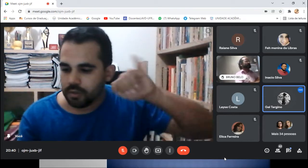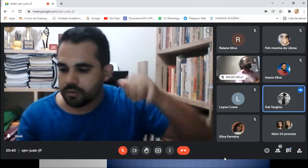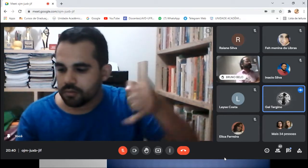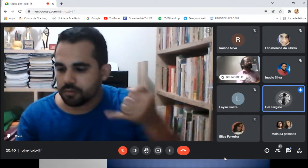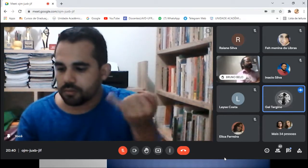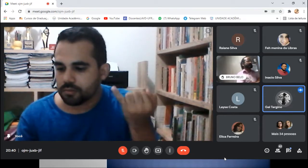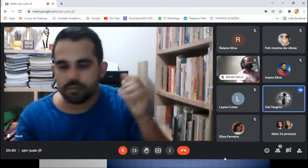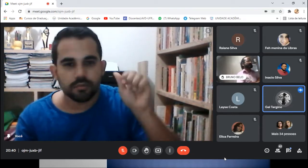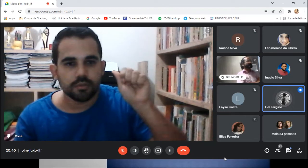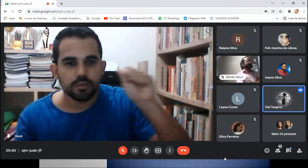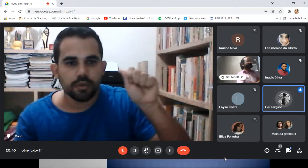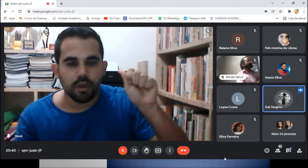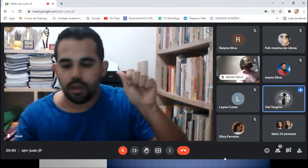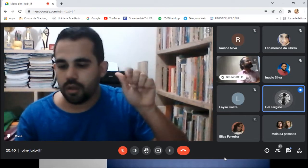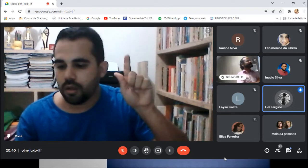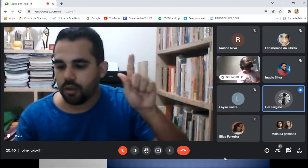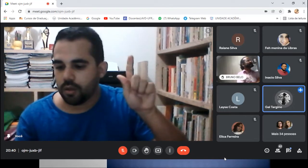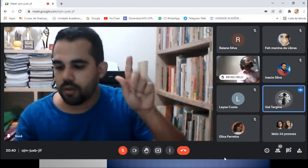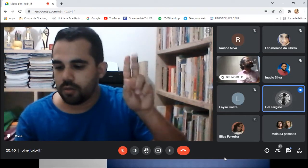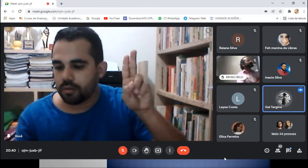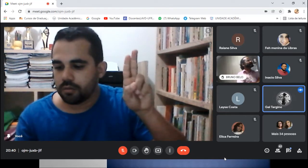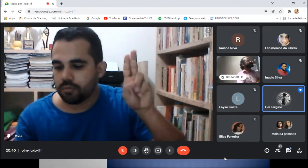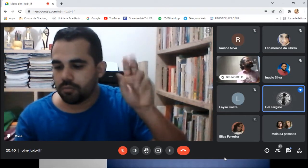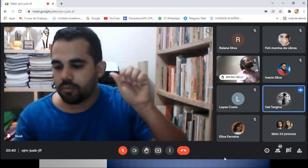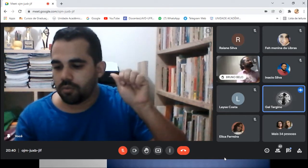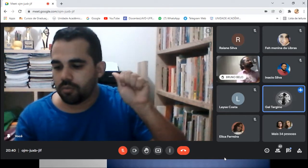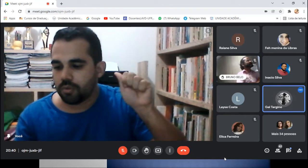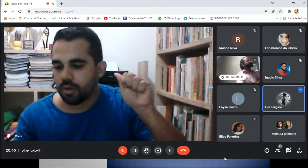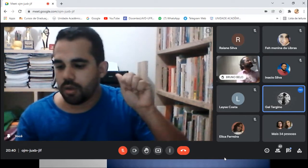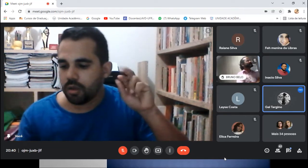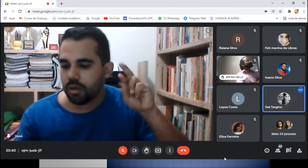Tem algum aluno do Polo Jaguarari que tem alguma dúvida?